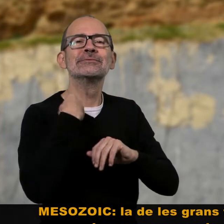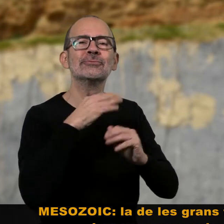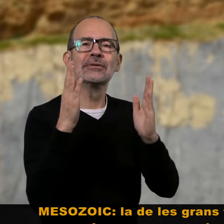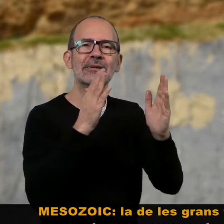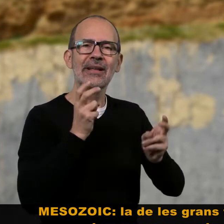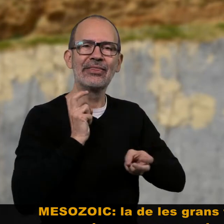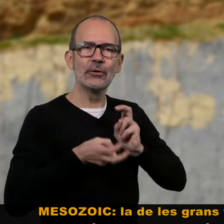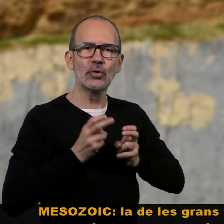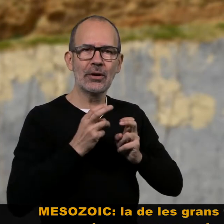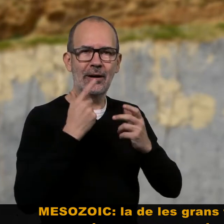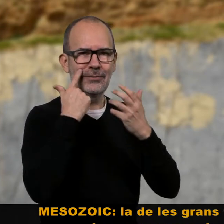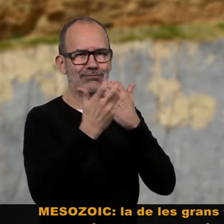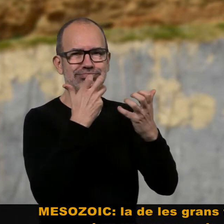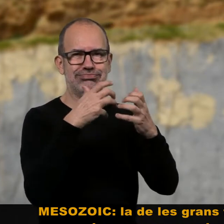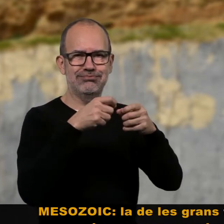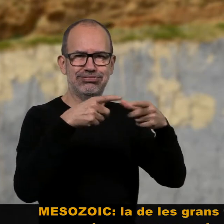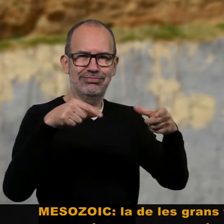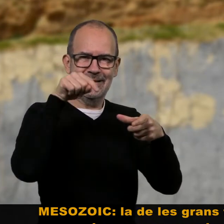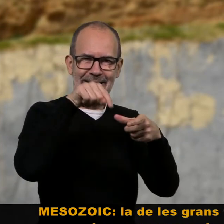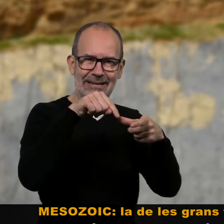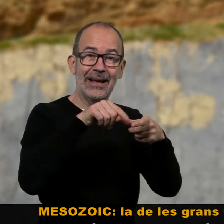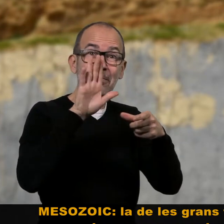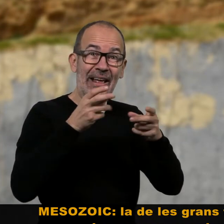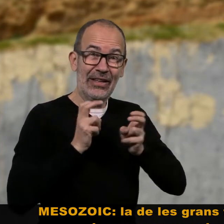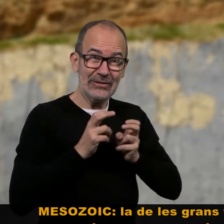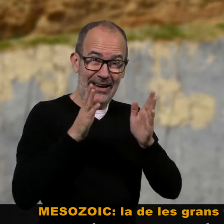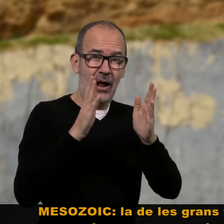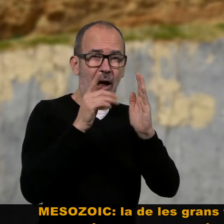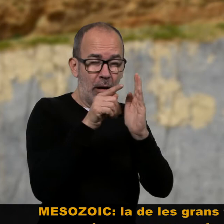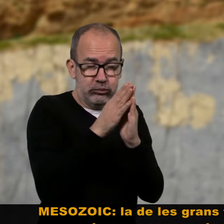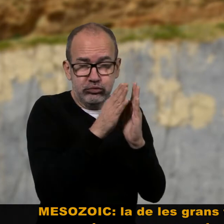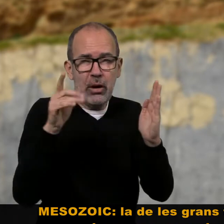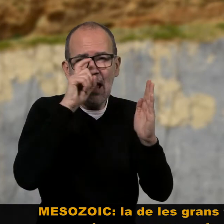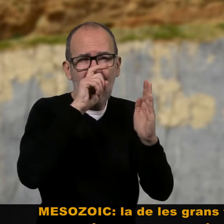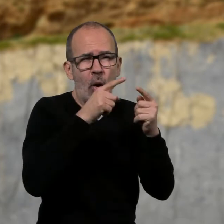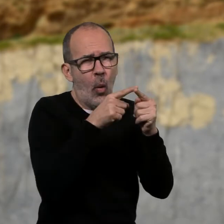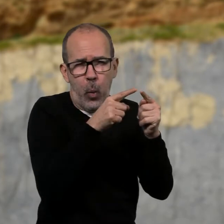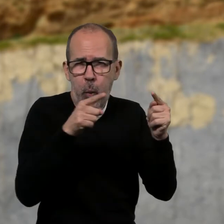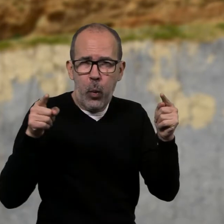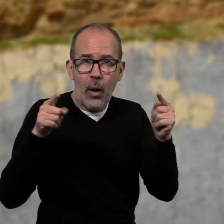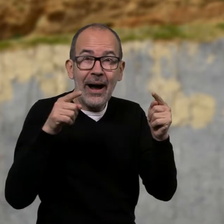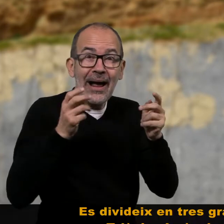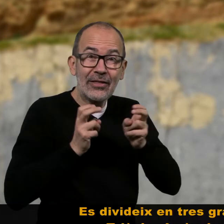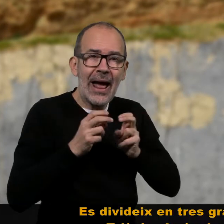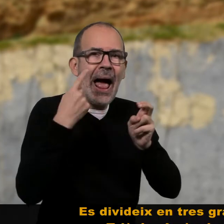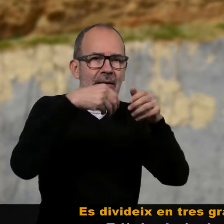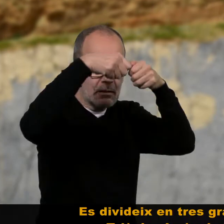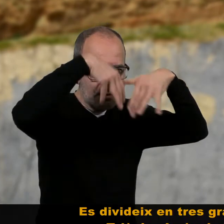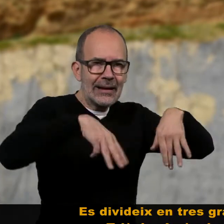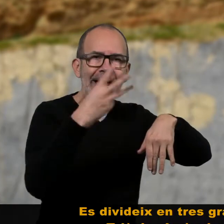Mesozoic, la de les grans faunes intermèdies i on van regnar els dinosaures. Es divideix en tres